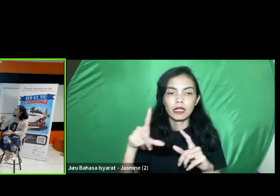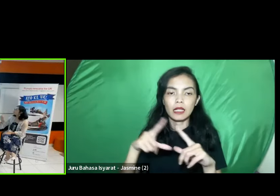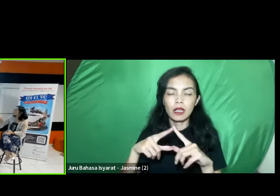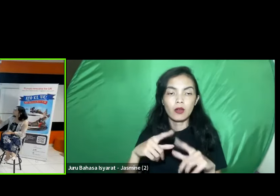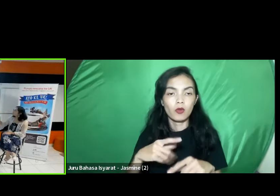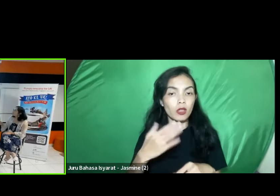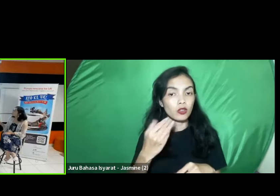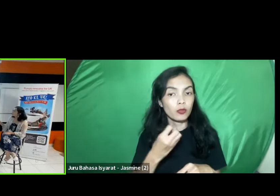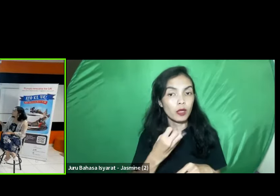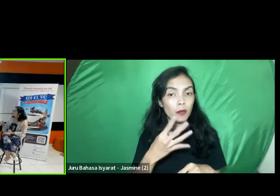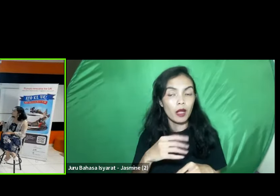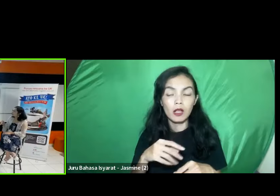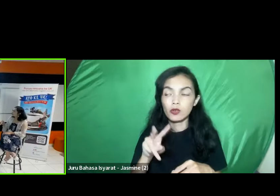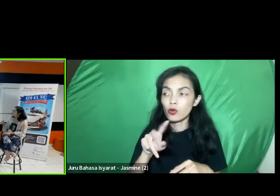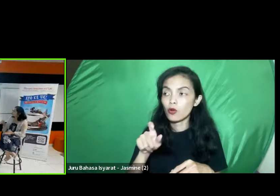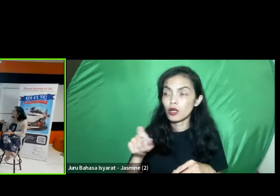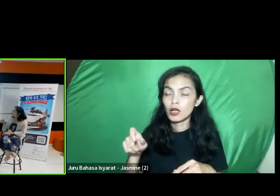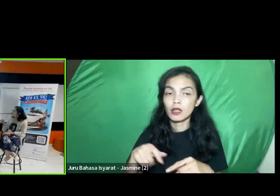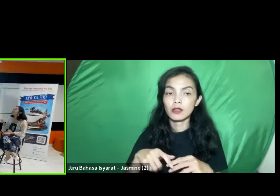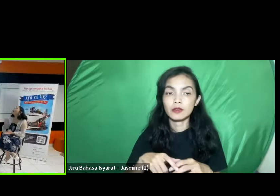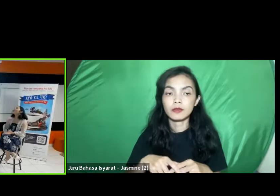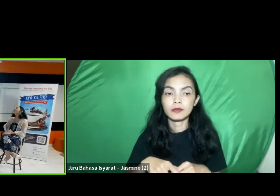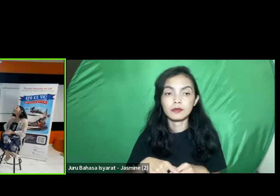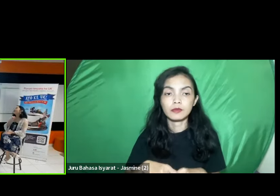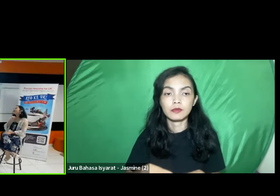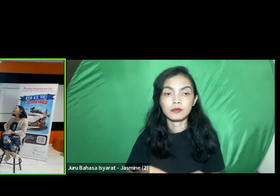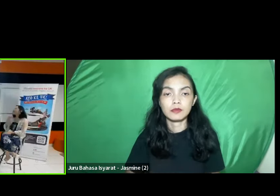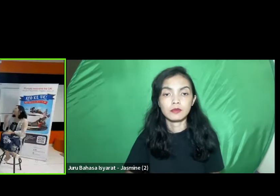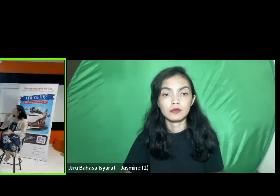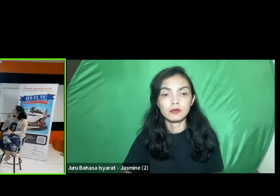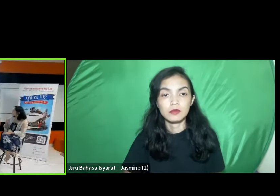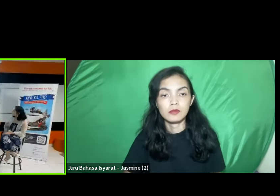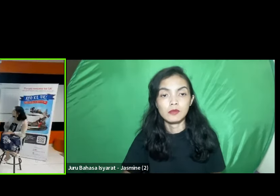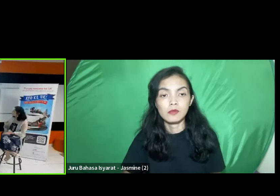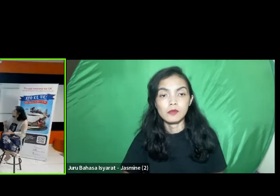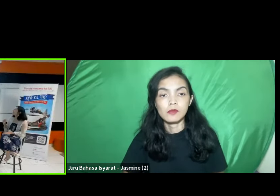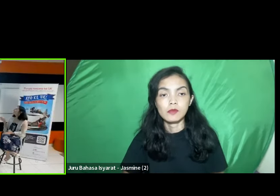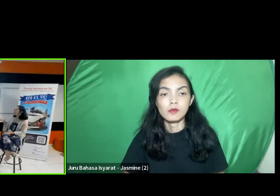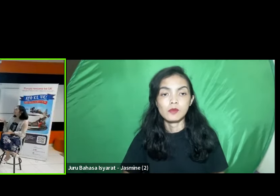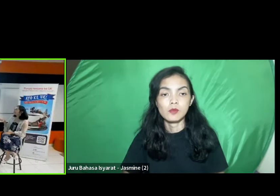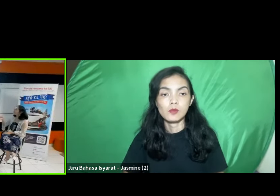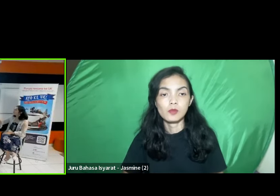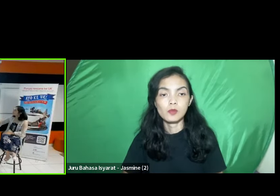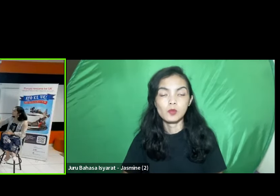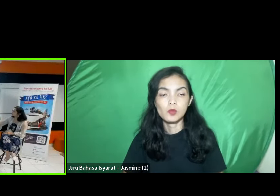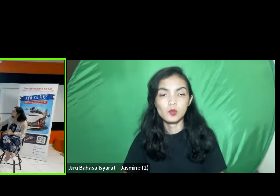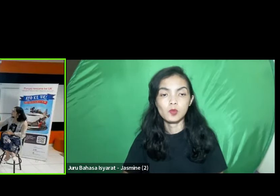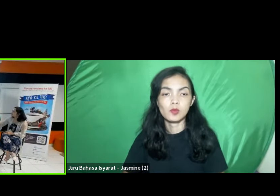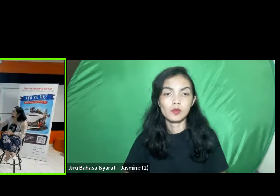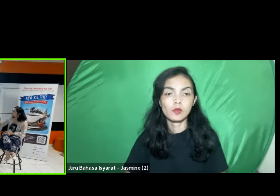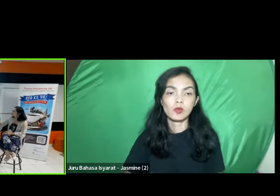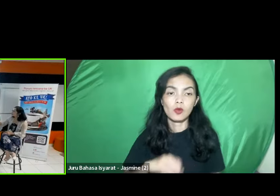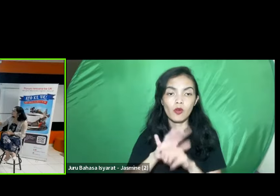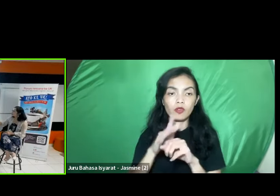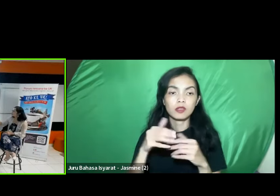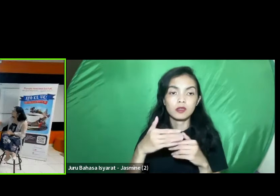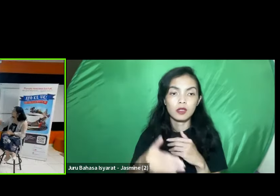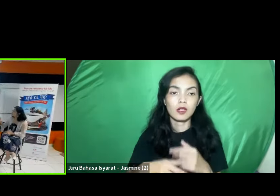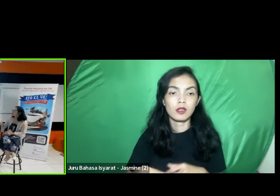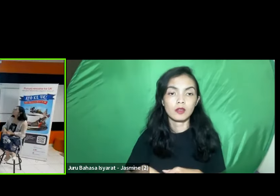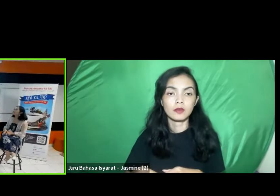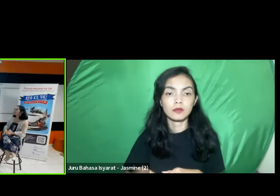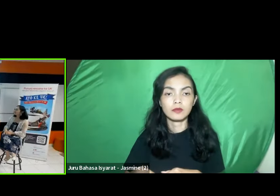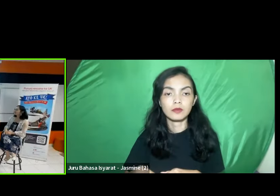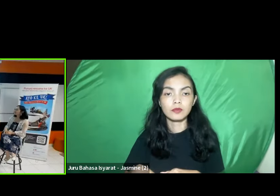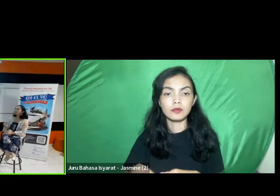juga w20 pandemiatan covid oke beda kalau Mas Ahmad berapa du tiga